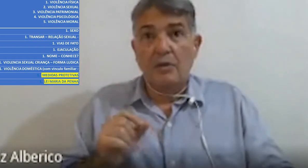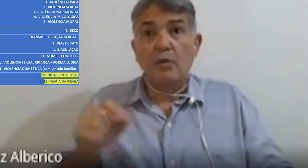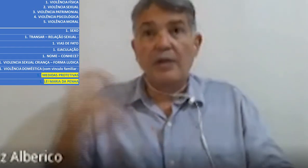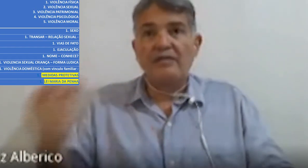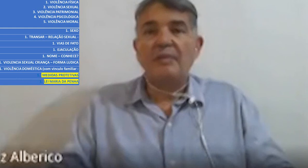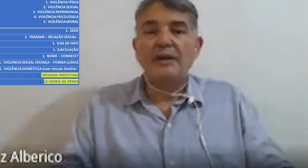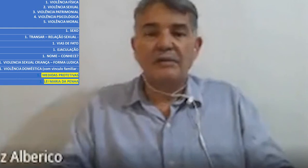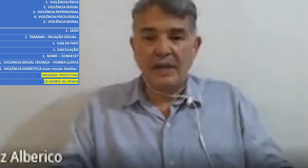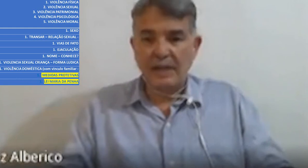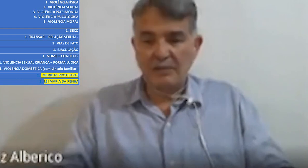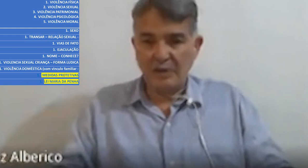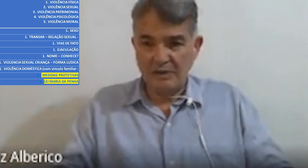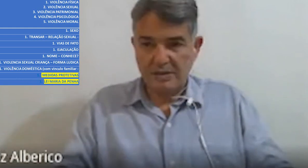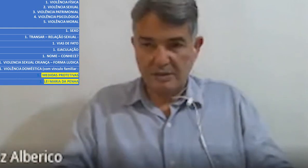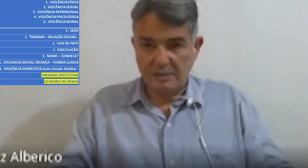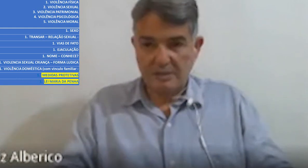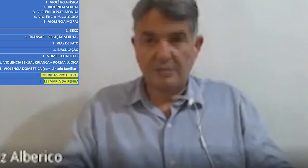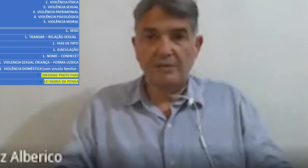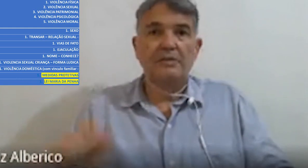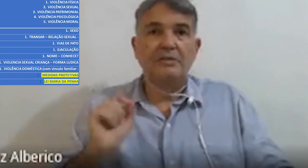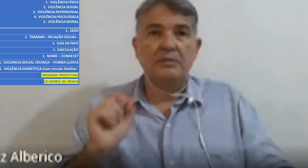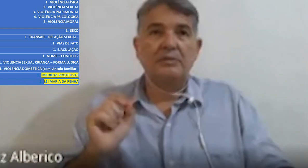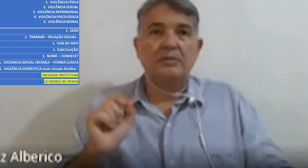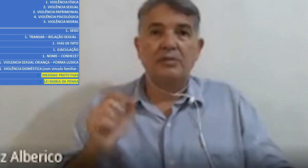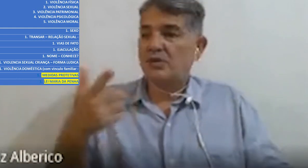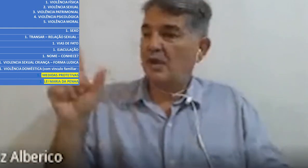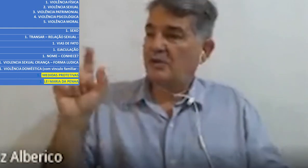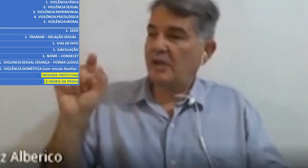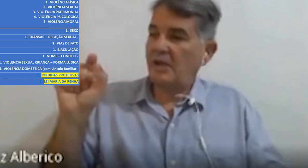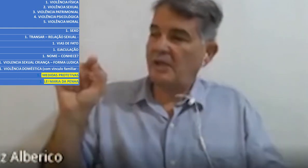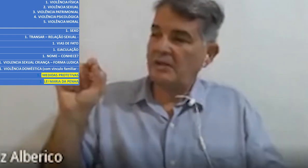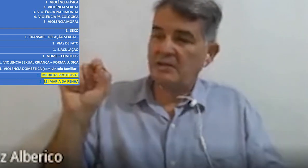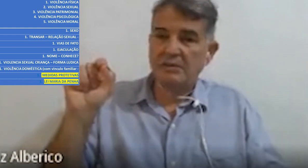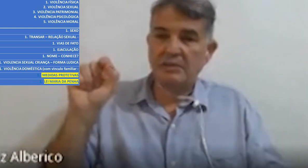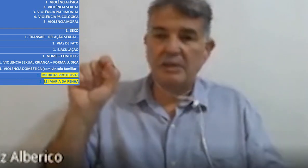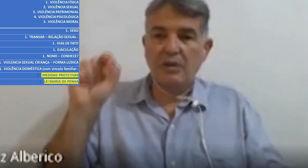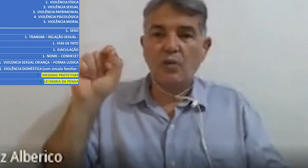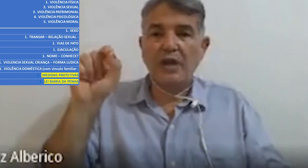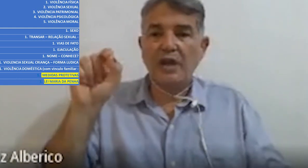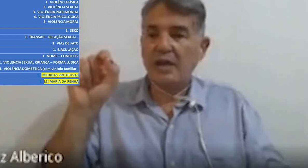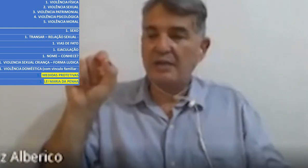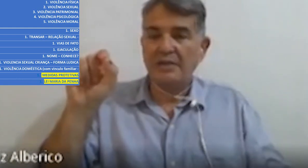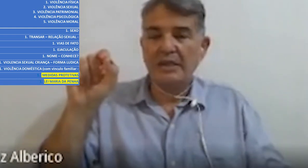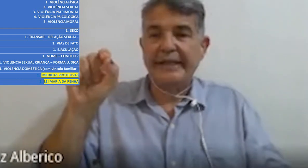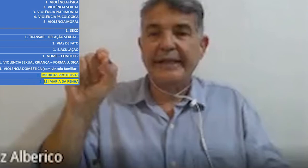Como é que vai perguntar quem fez? O sinal de quem, né? O que,